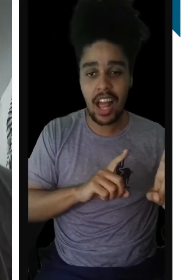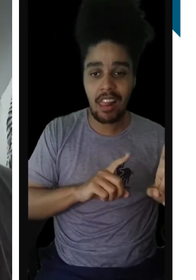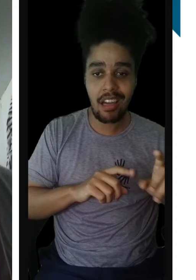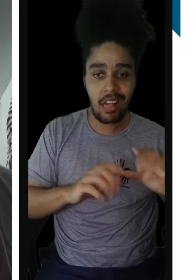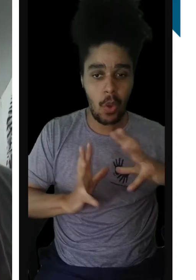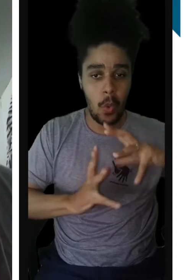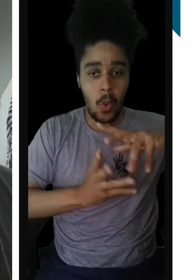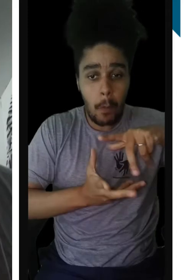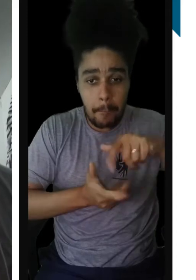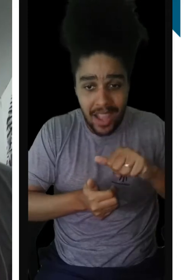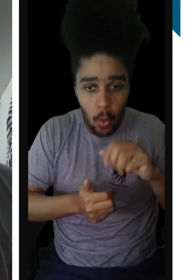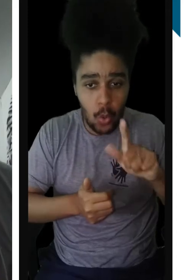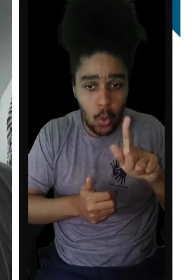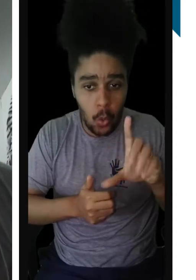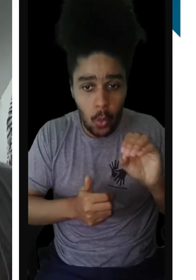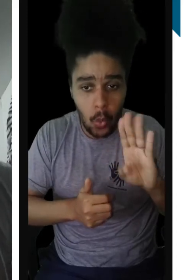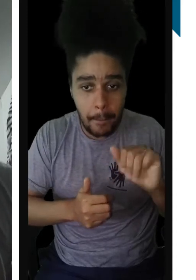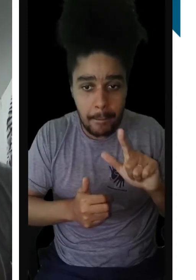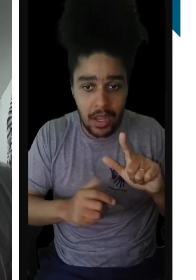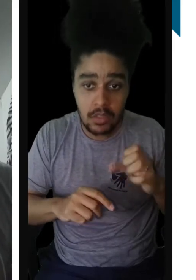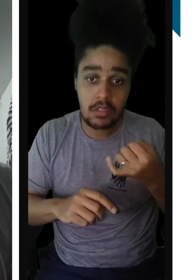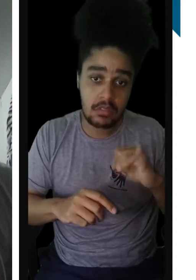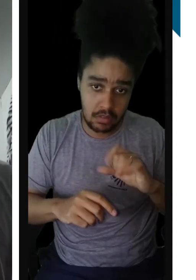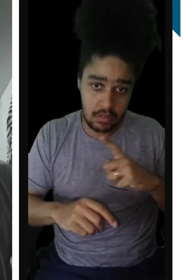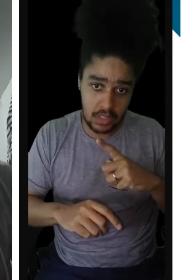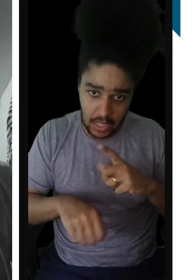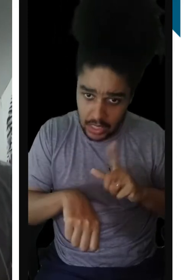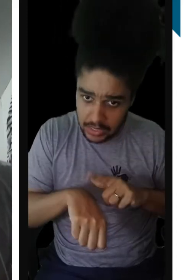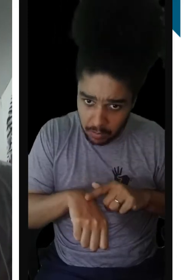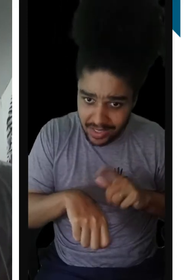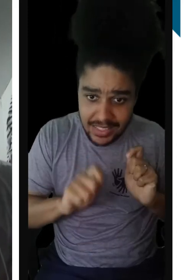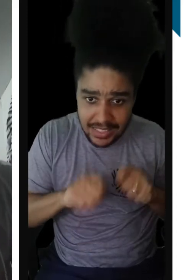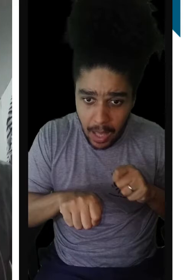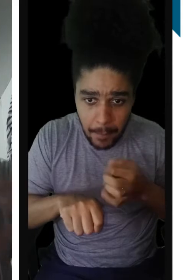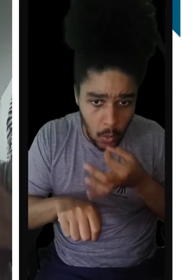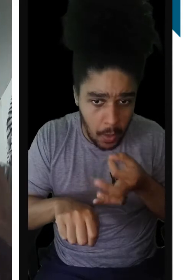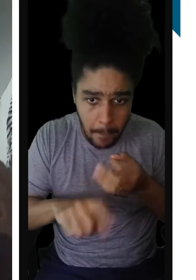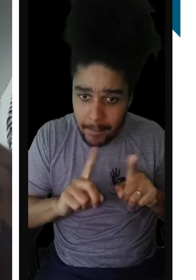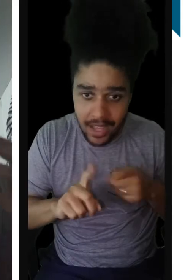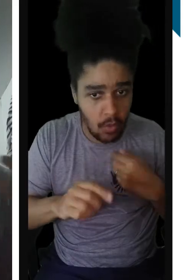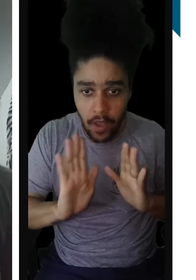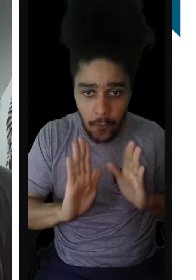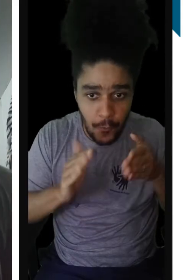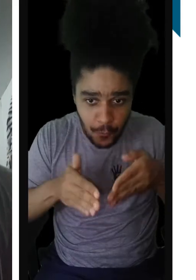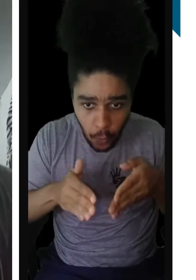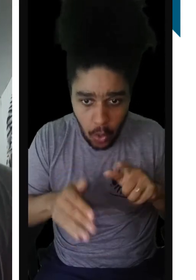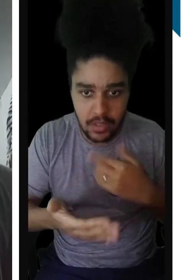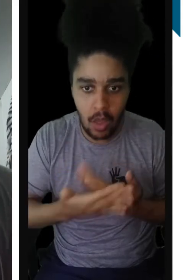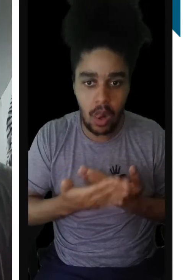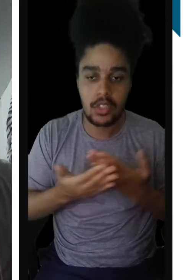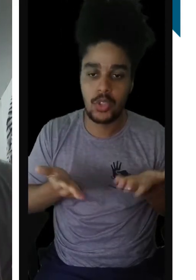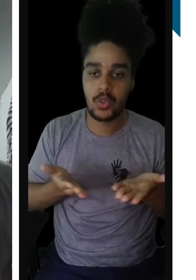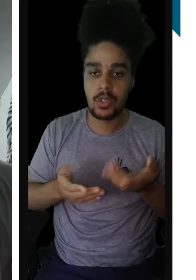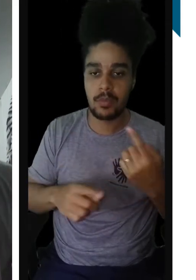escala global. Então a gente, se sobrar um tempinho, até dá para comentar, mas não é o grande foco da aula